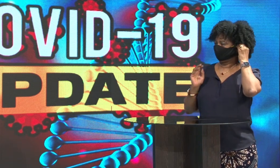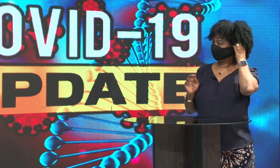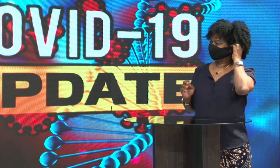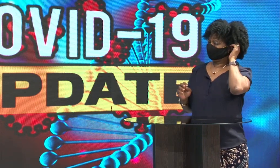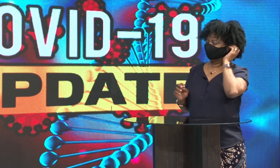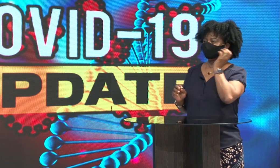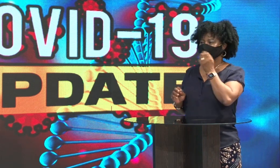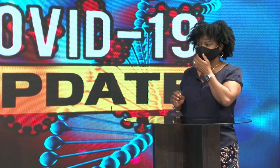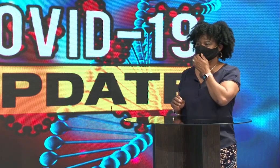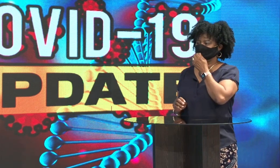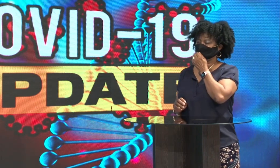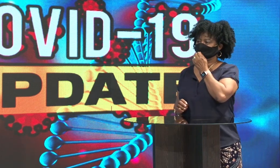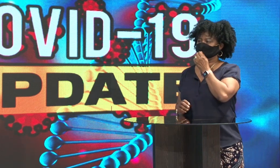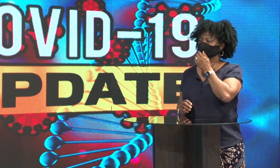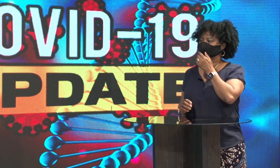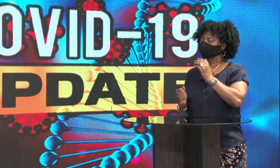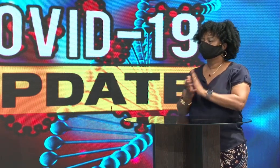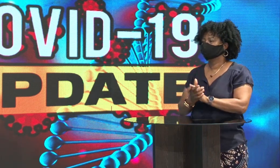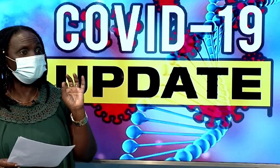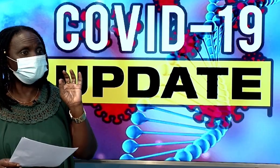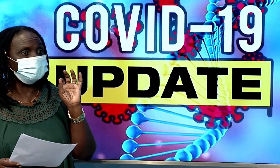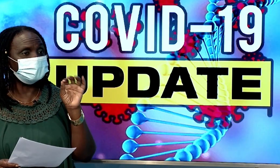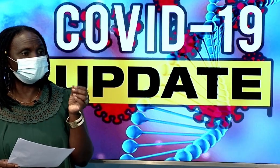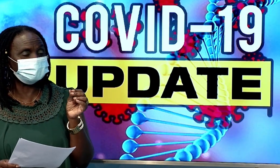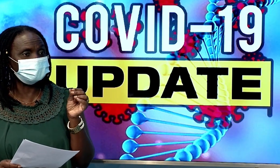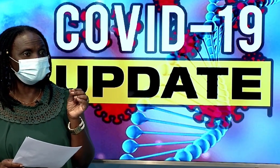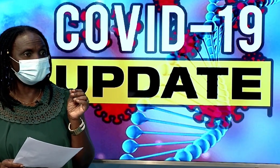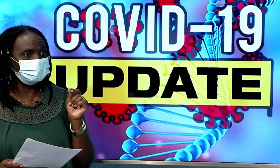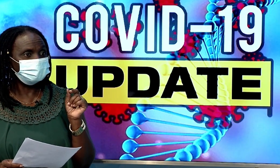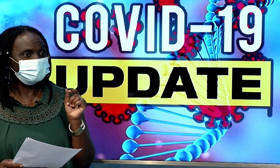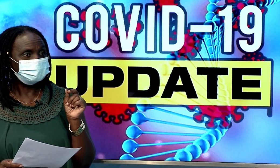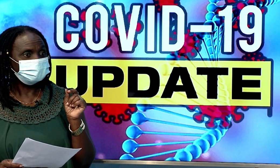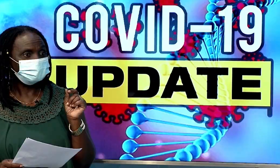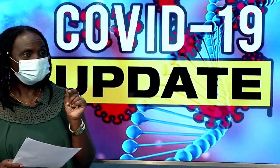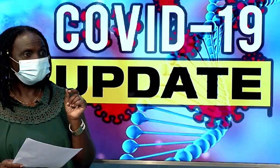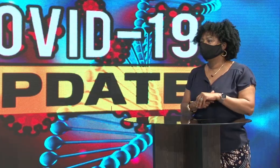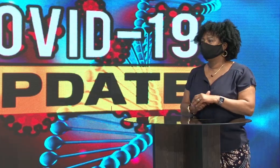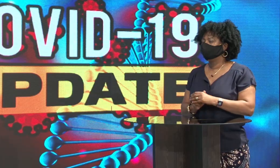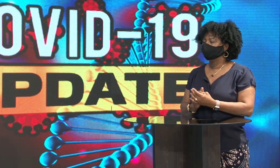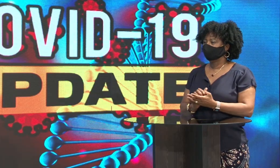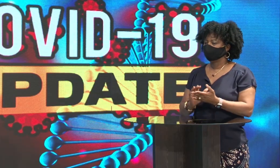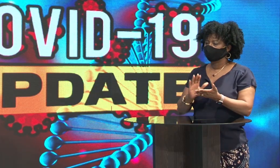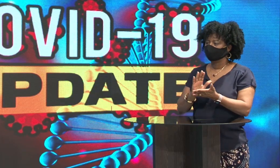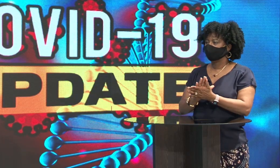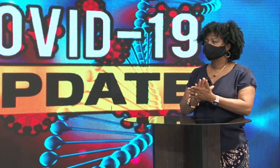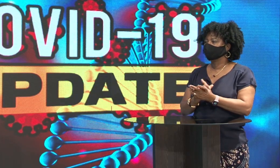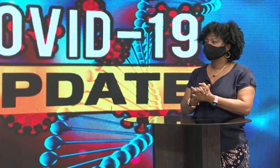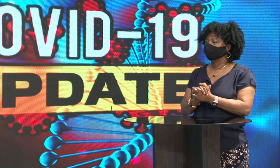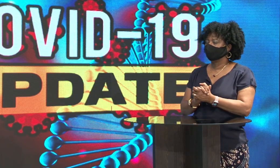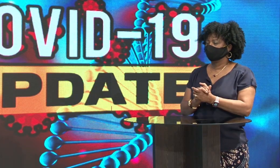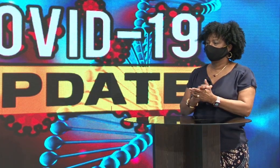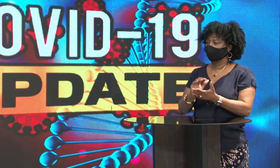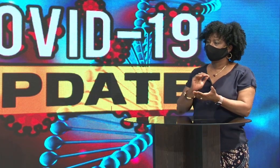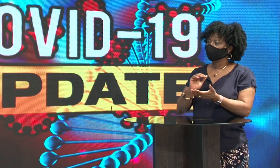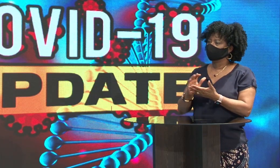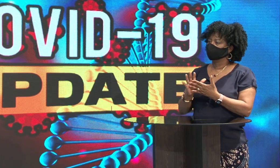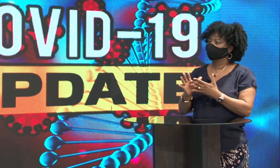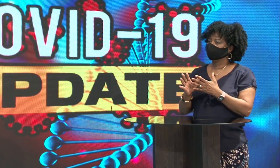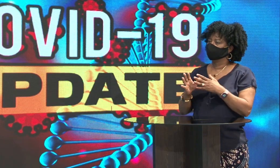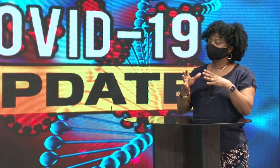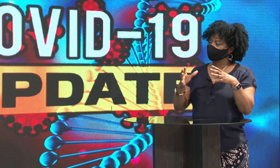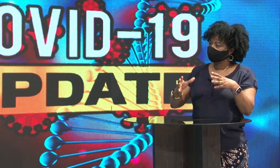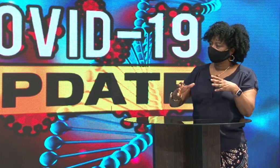zwarte. Mooi hoor. Ja. En dat is een jonge dame heeft het gemaakt? Een talentvolle jonge dame die al bezig is met